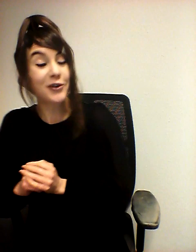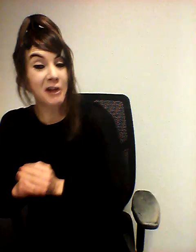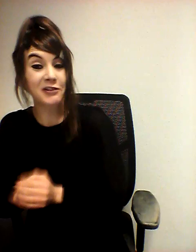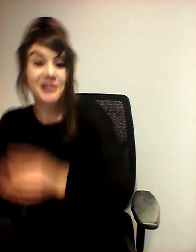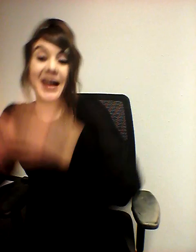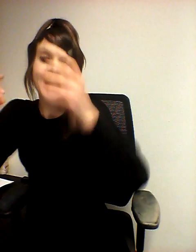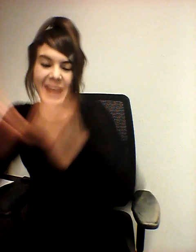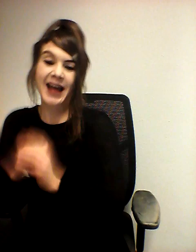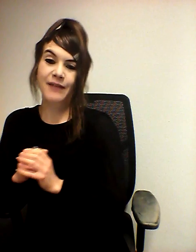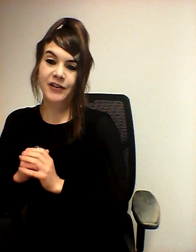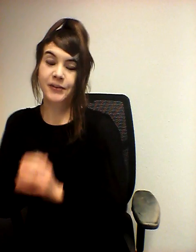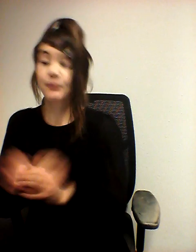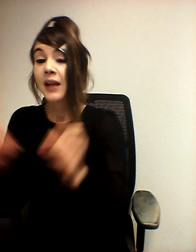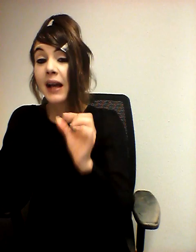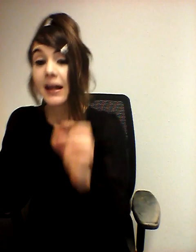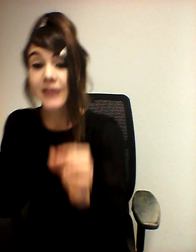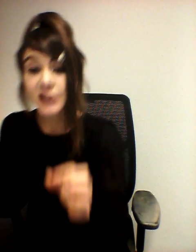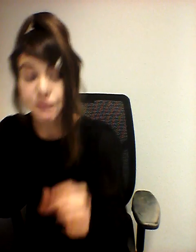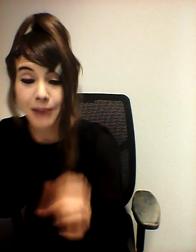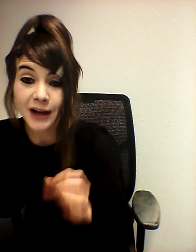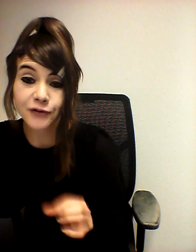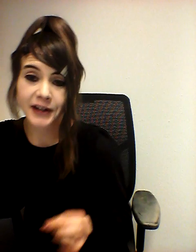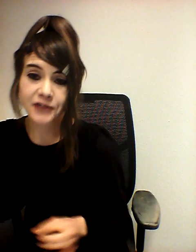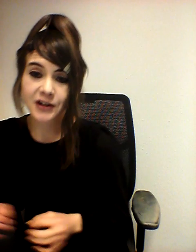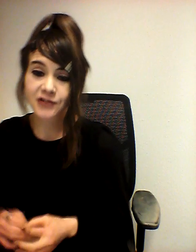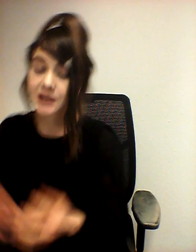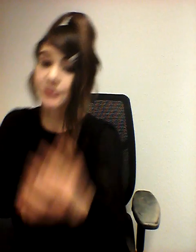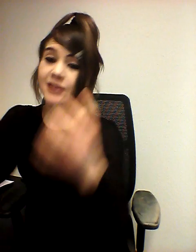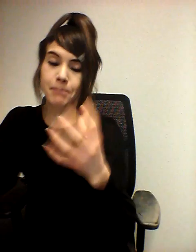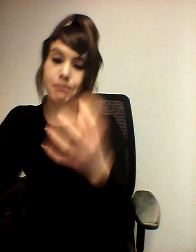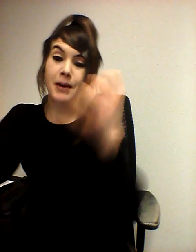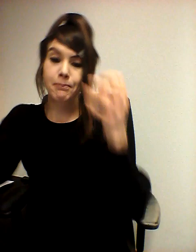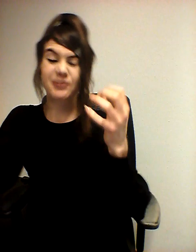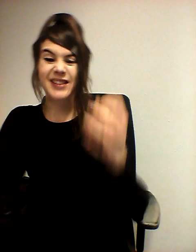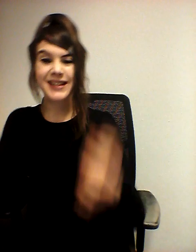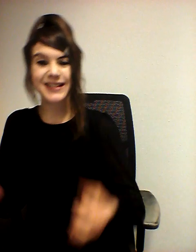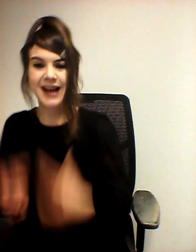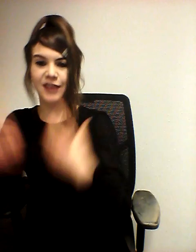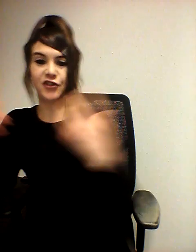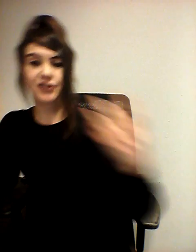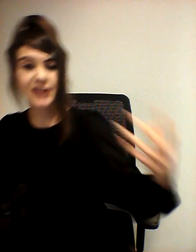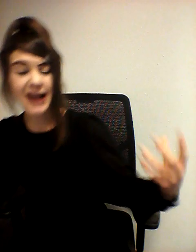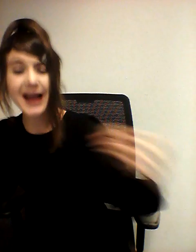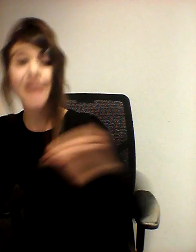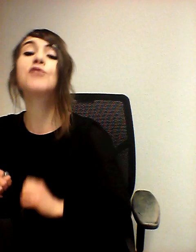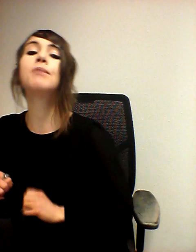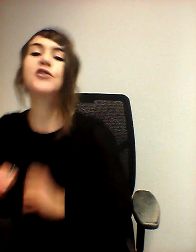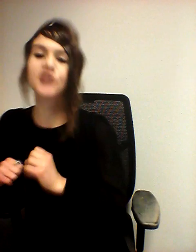dat zijn eiwitten. En die spijsverteringsenzymen, die peptidazen, die eiwitsplitsende